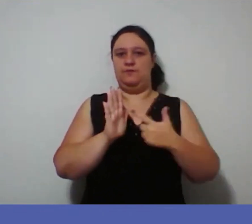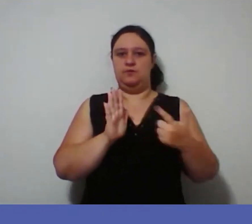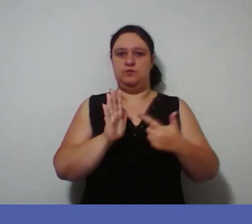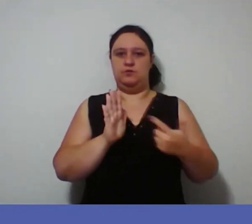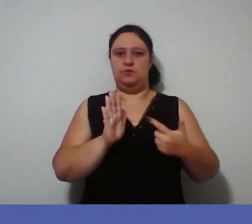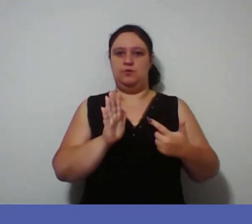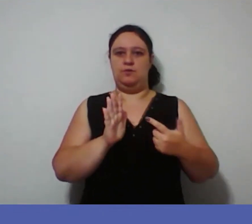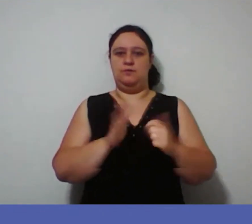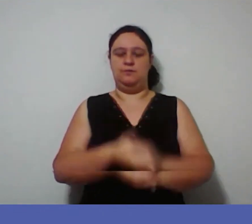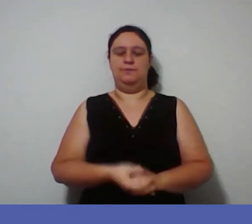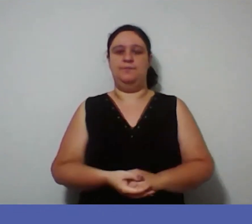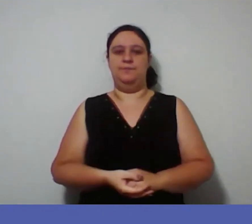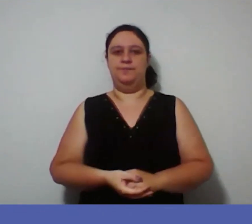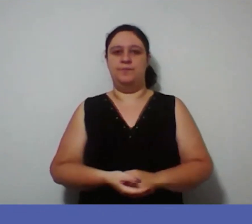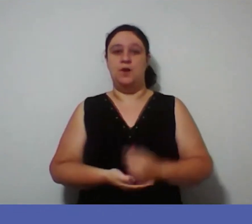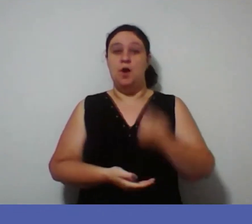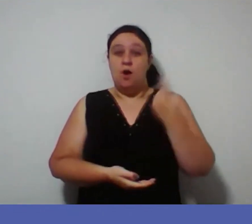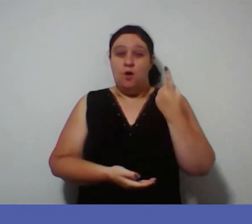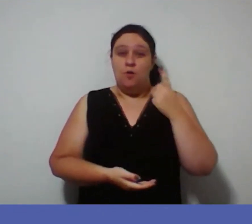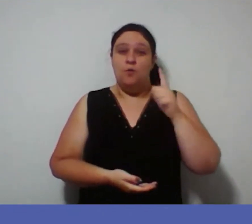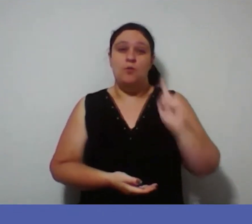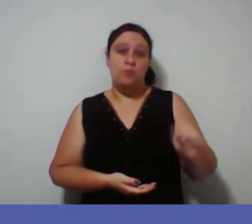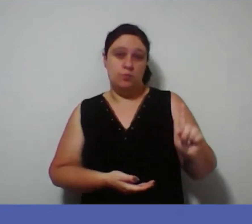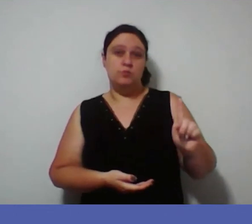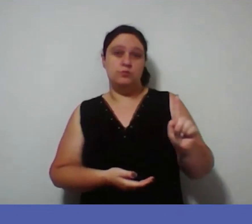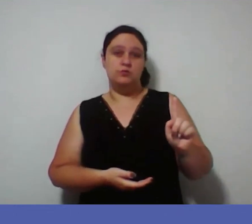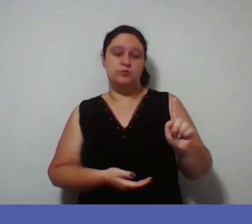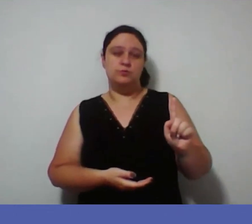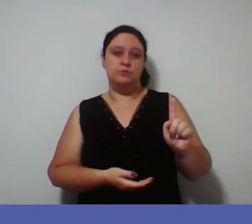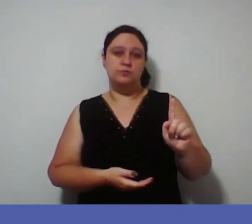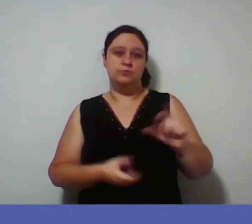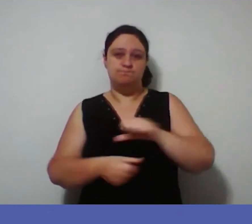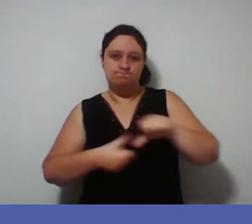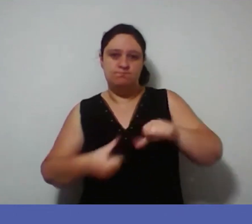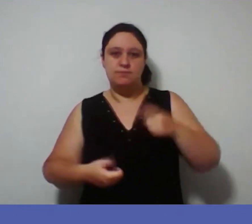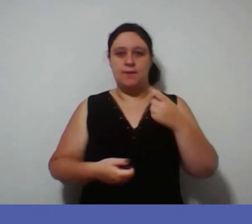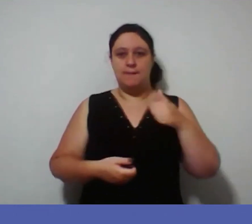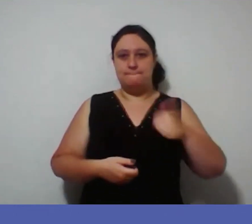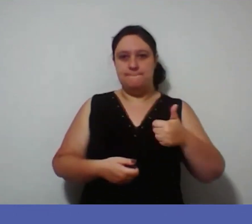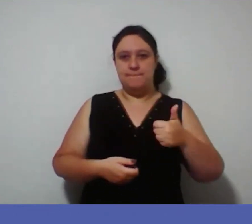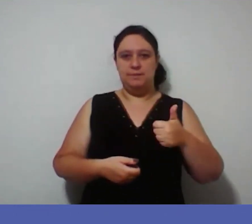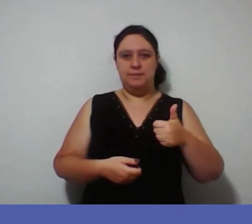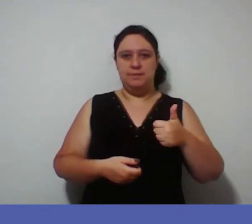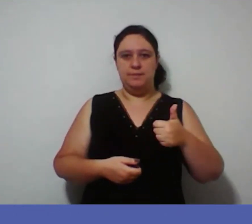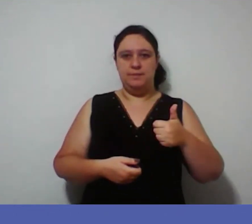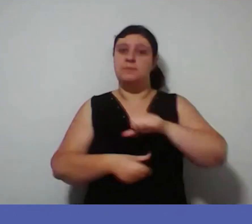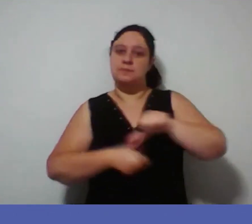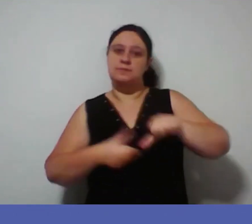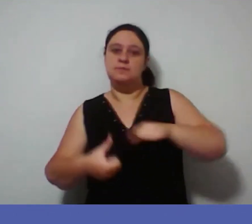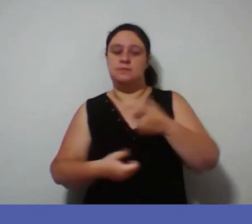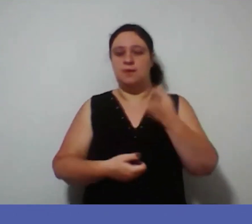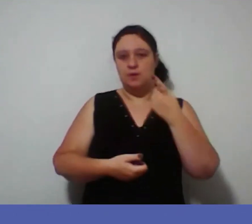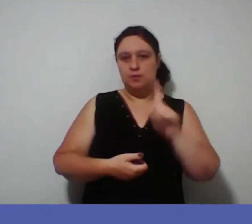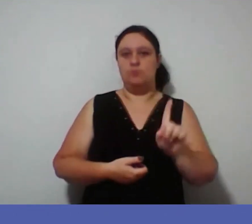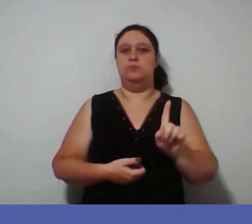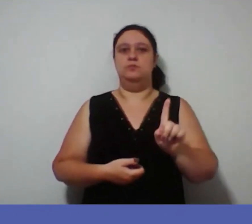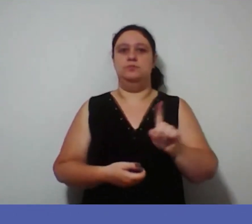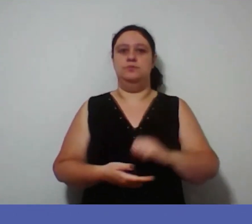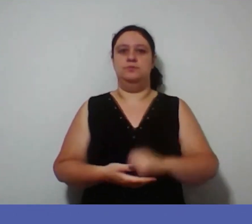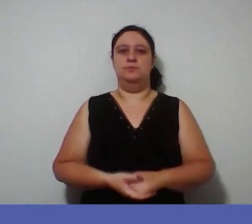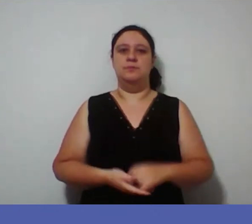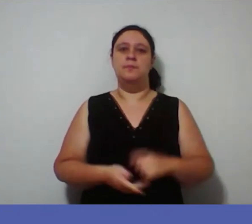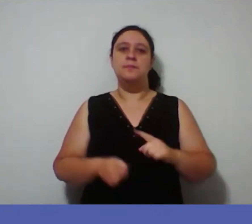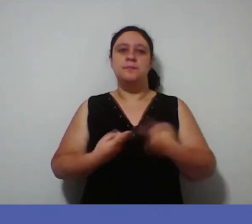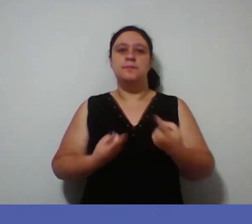Os últimos serão primeiros, os primeiros últimos. Mas, irmãos, aqui na